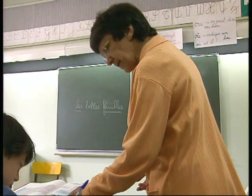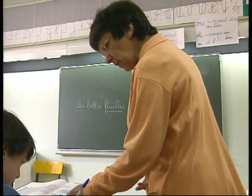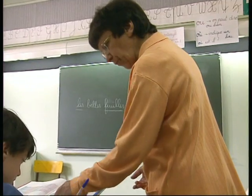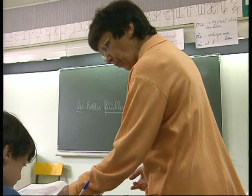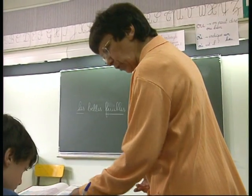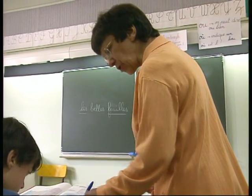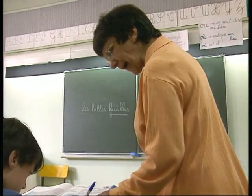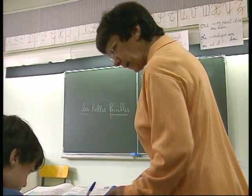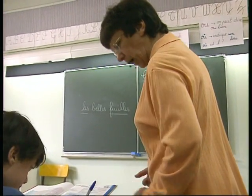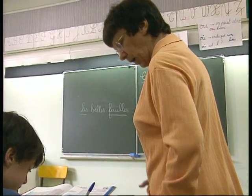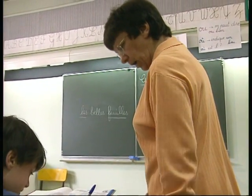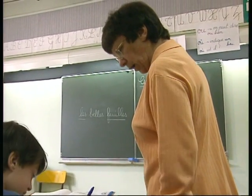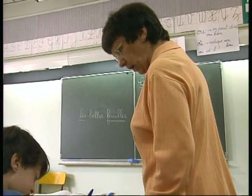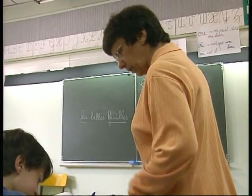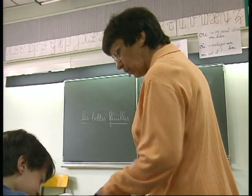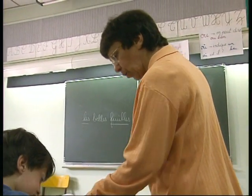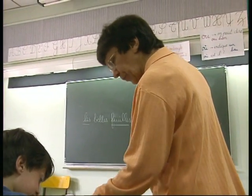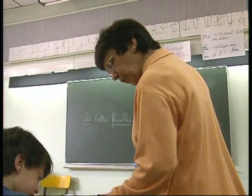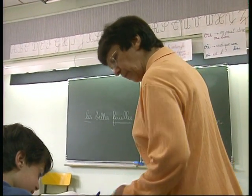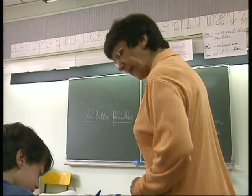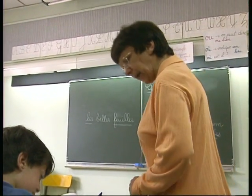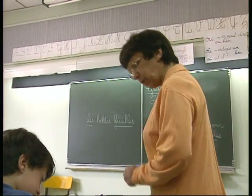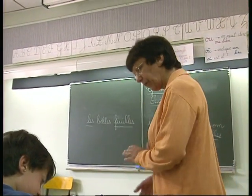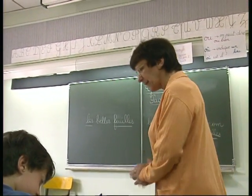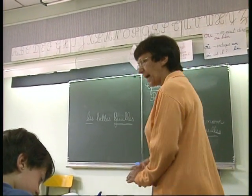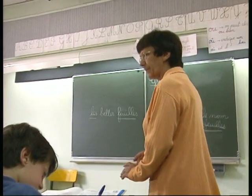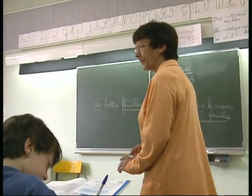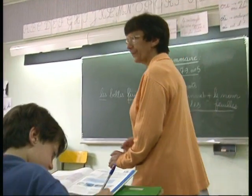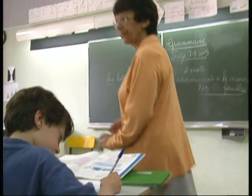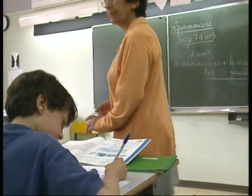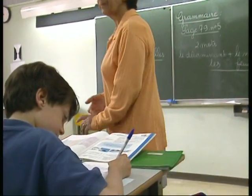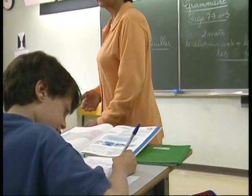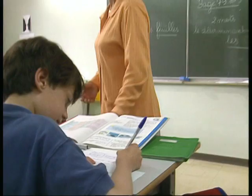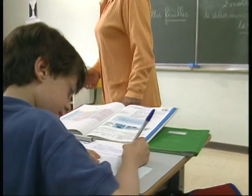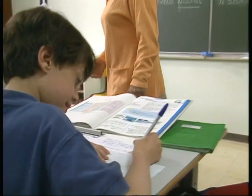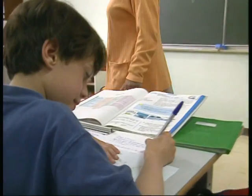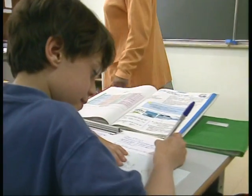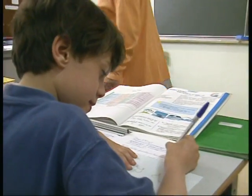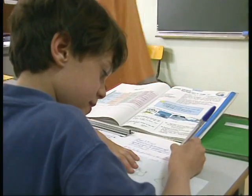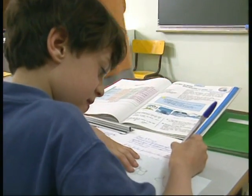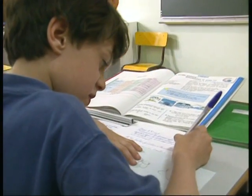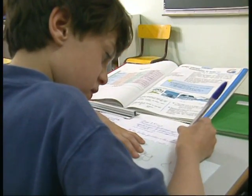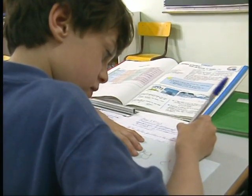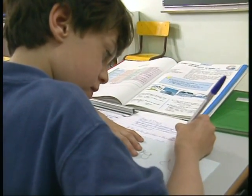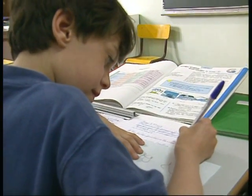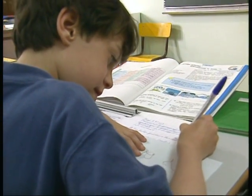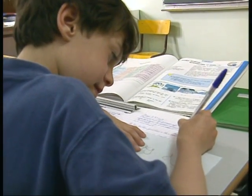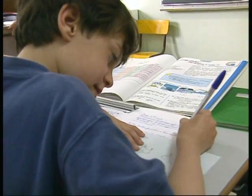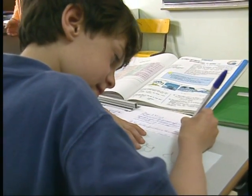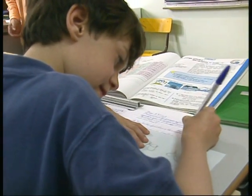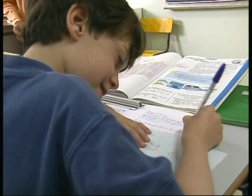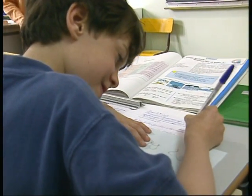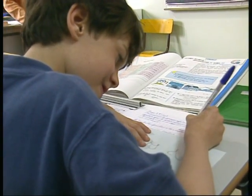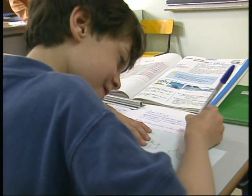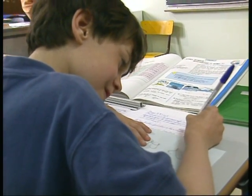Alors, vas-y, pour chaque groupe nominal, tu fais ça. Ça se passe bien et